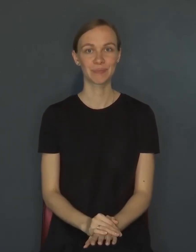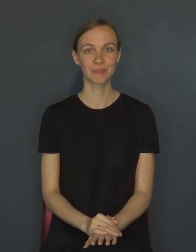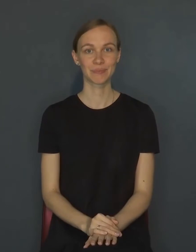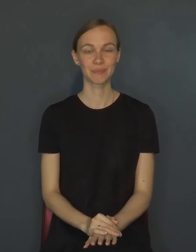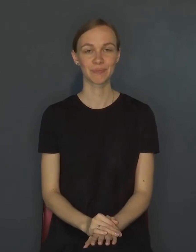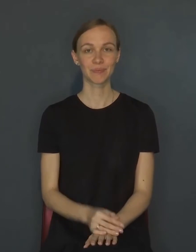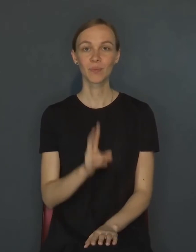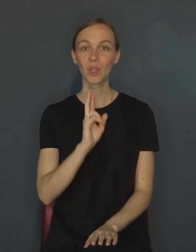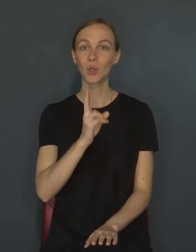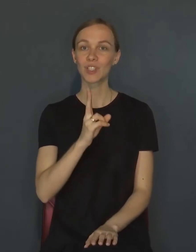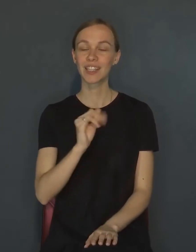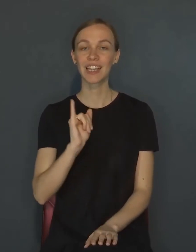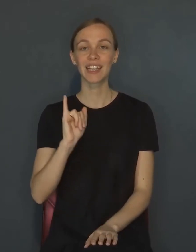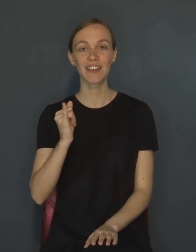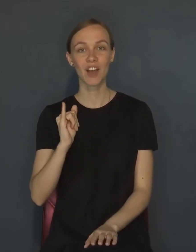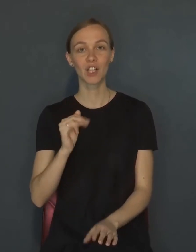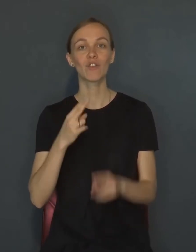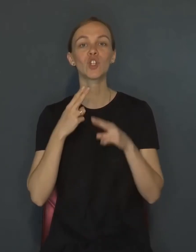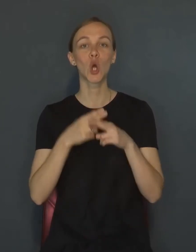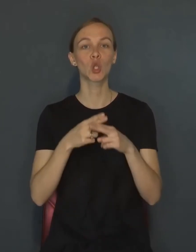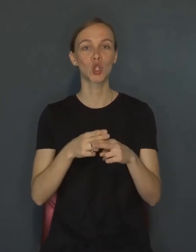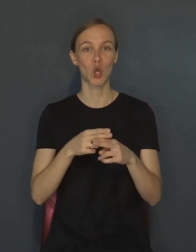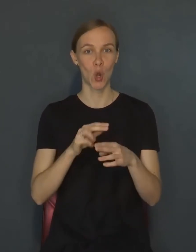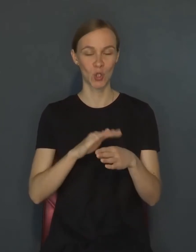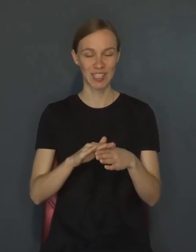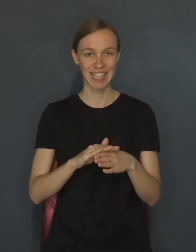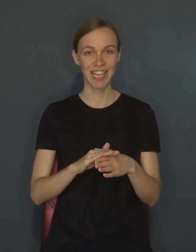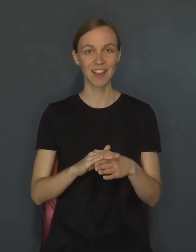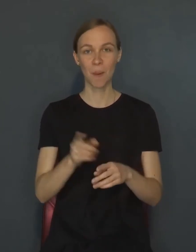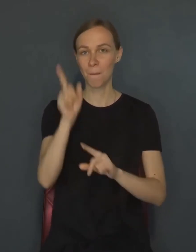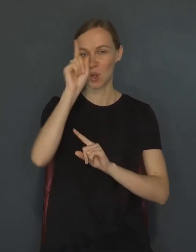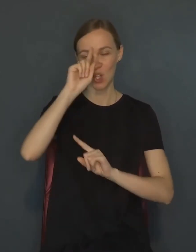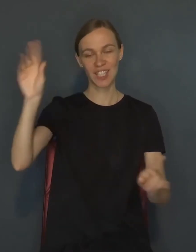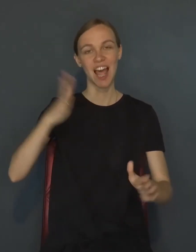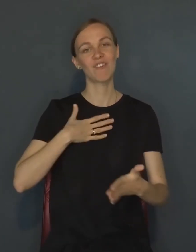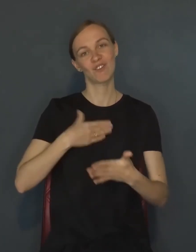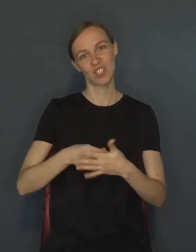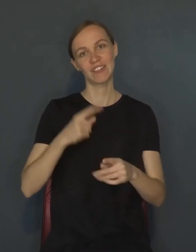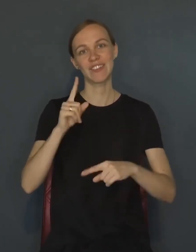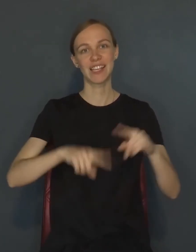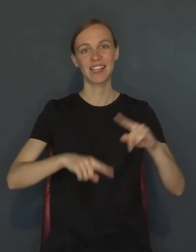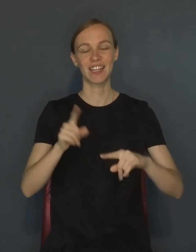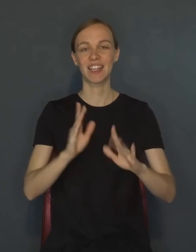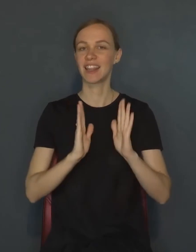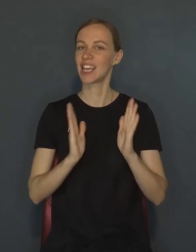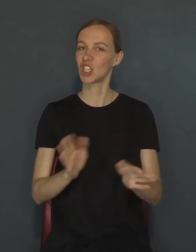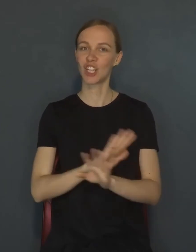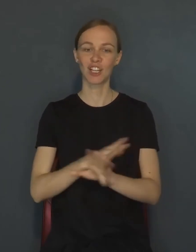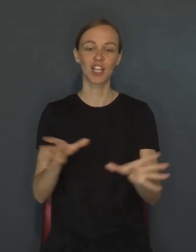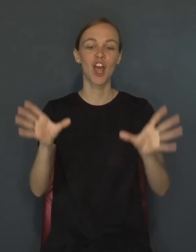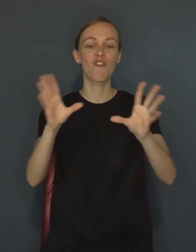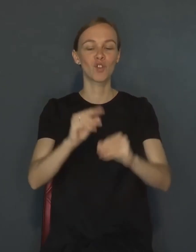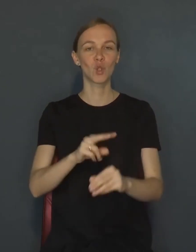Костянтин Іванович Острозький прославив свій рід не тільки на всю Литву і Польщу,